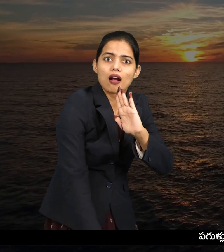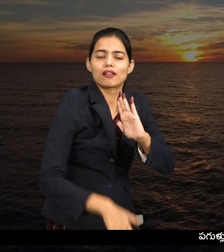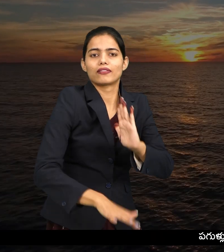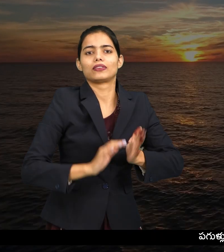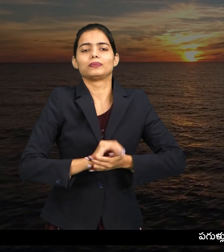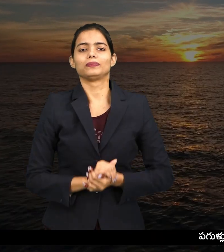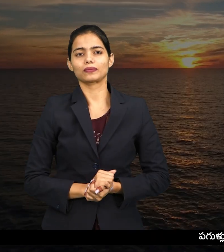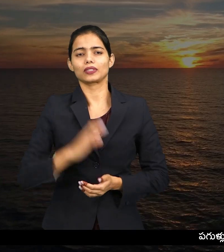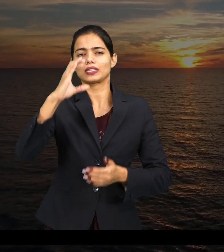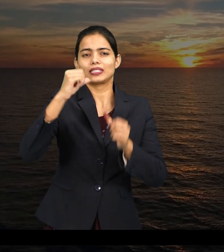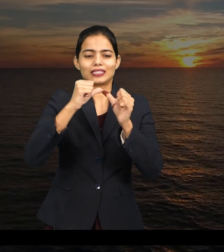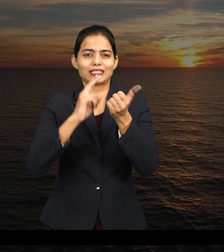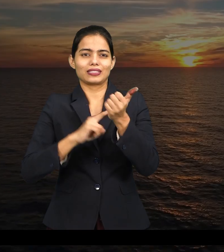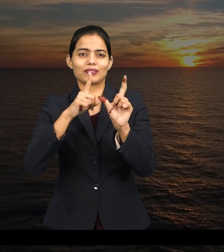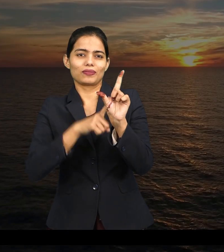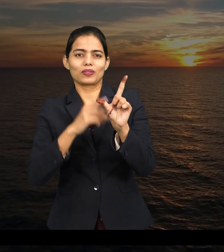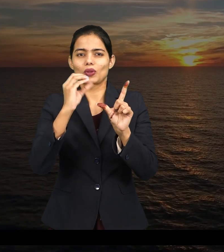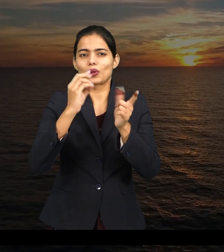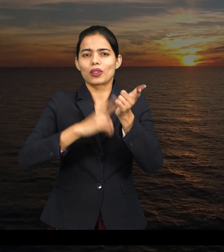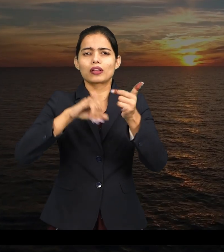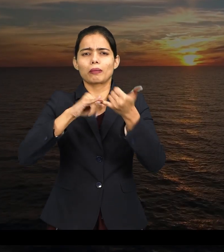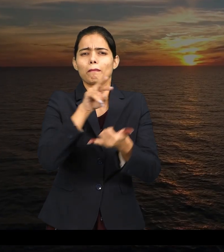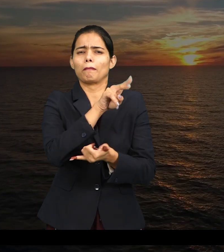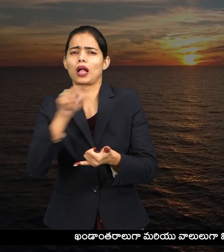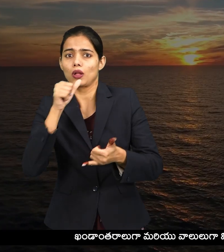ఉంటాయి. లోయలు,